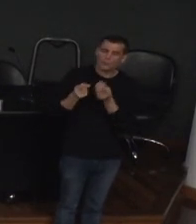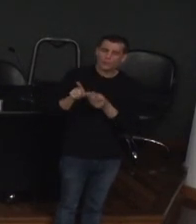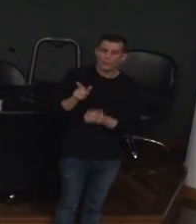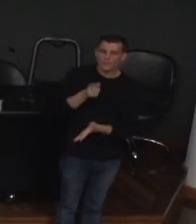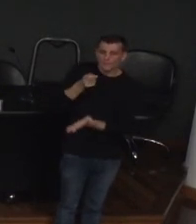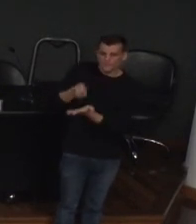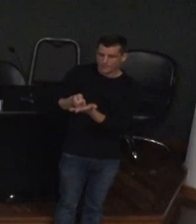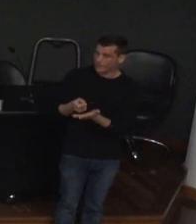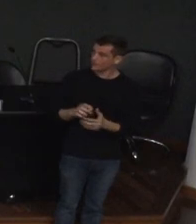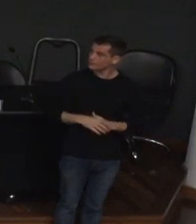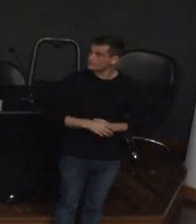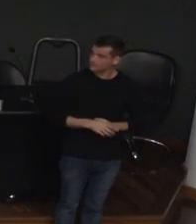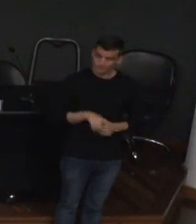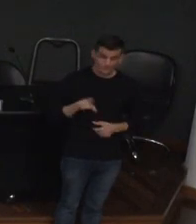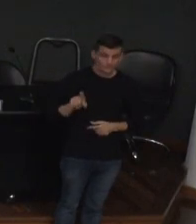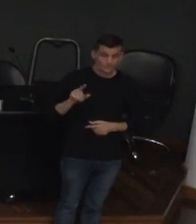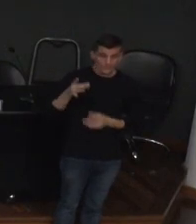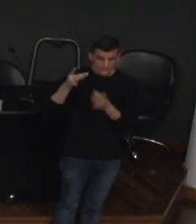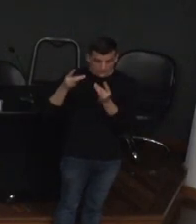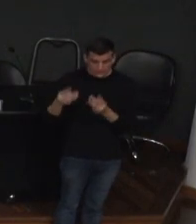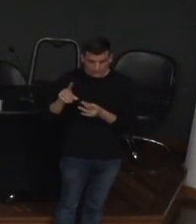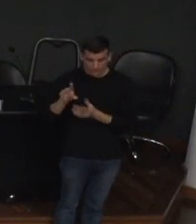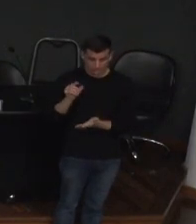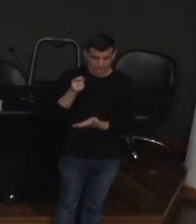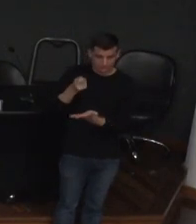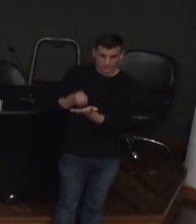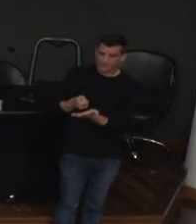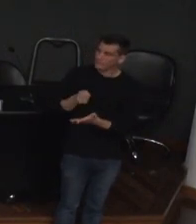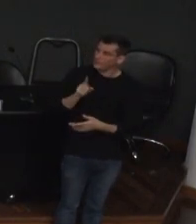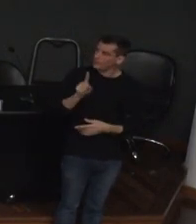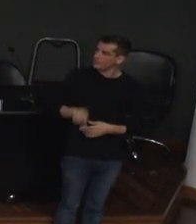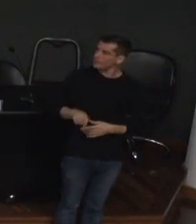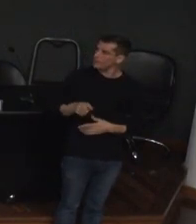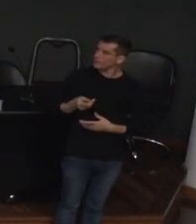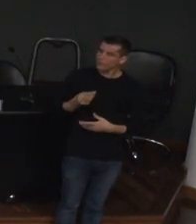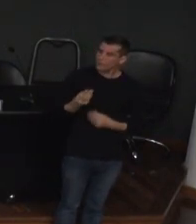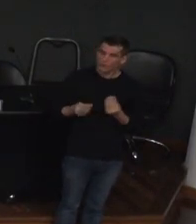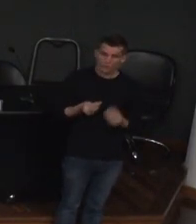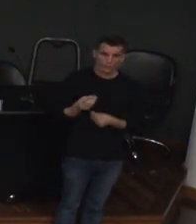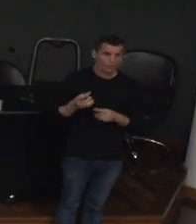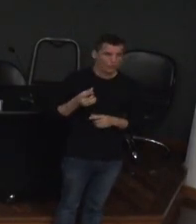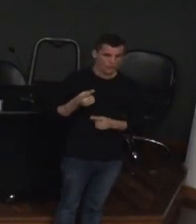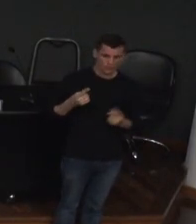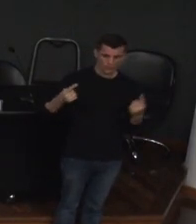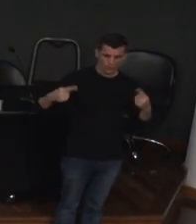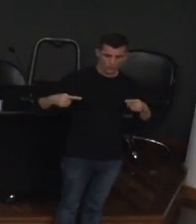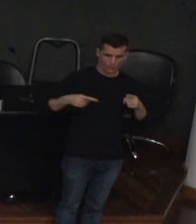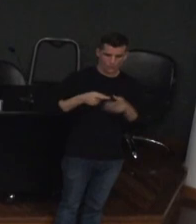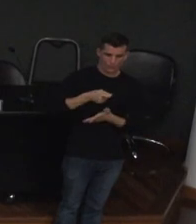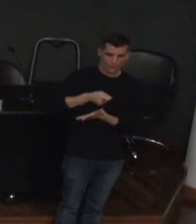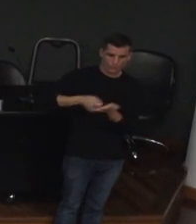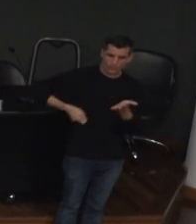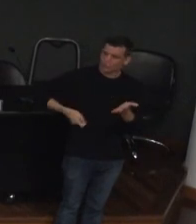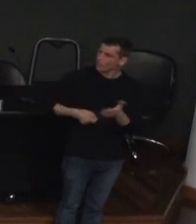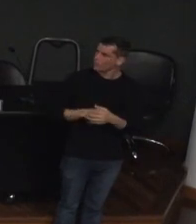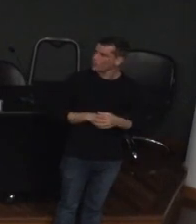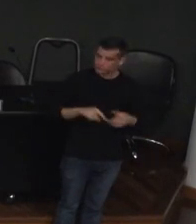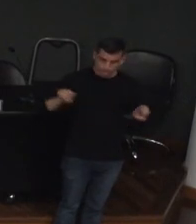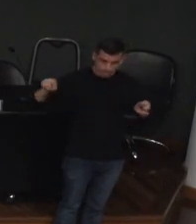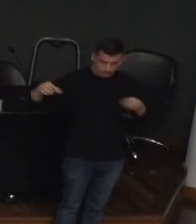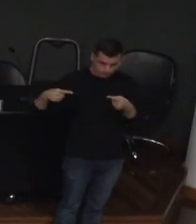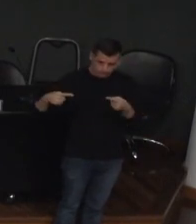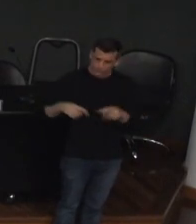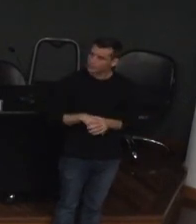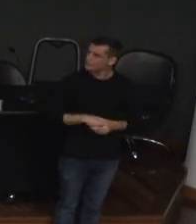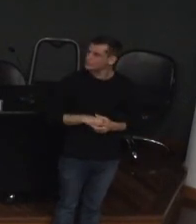é pagamento da premiação do vencedor do concurso. Posso? Claro. Aqui é interessante, ó, eu discuti isso com o grupo